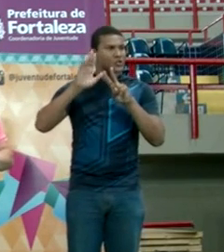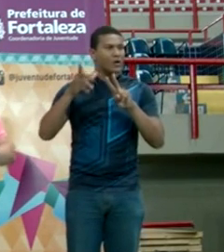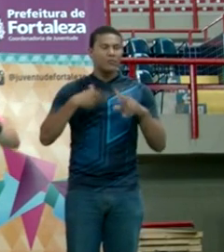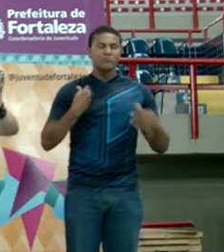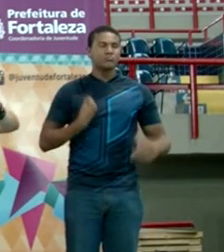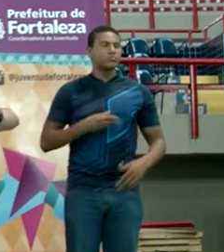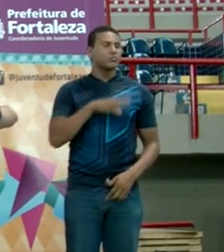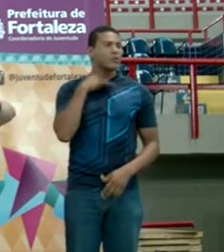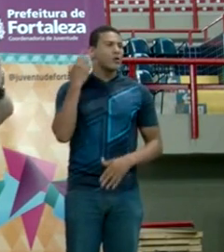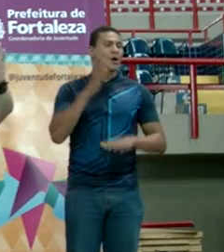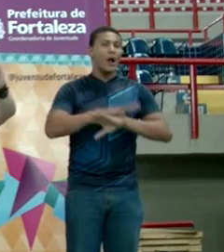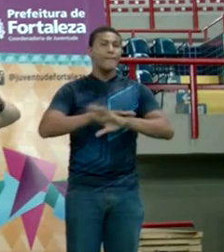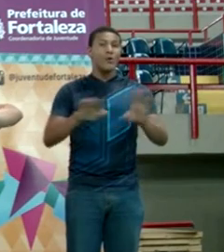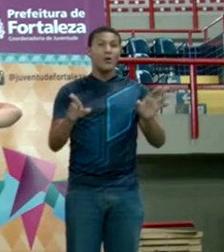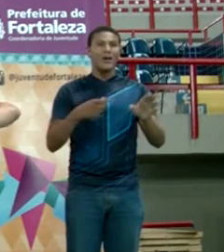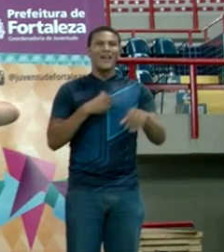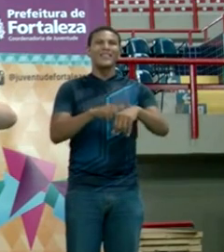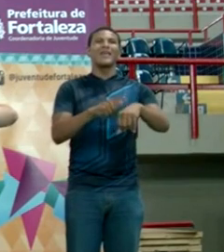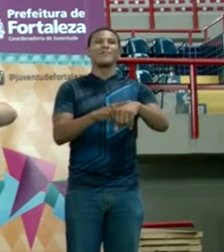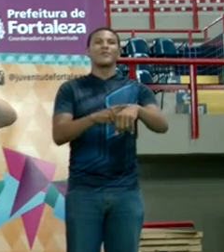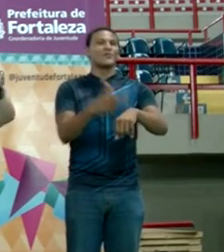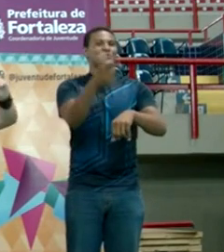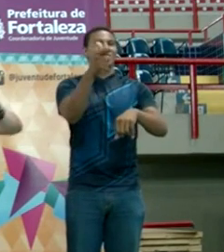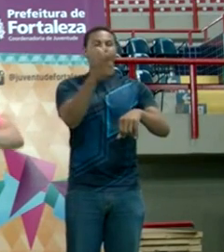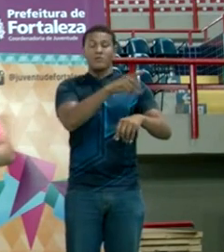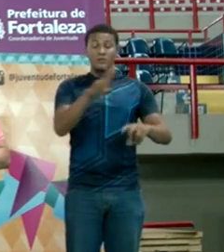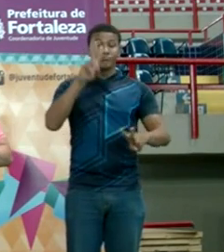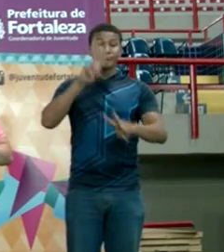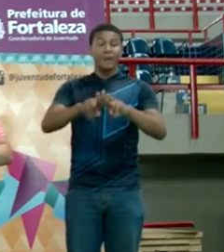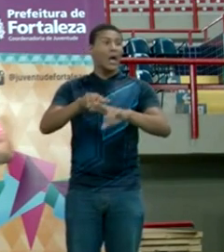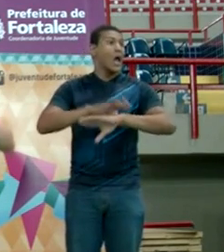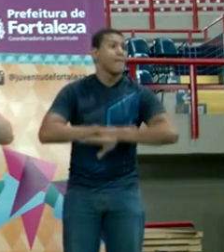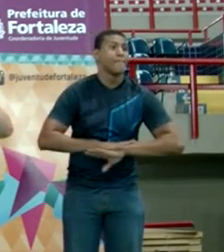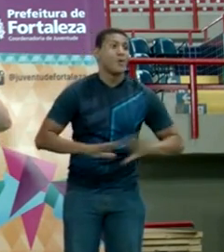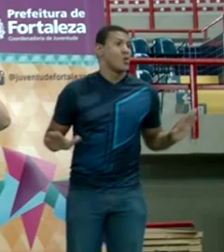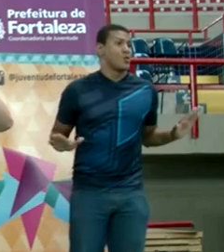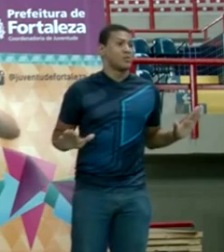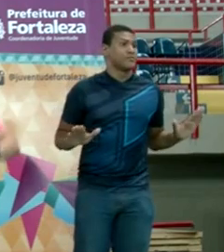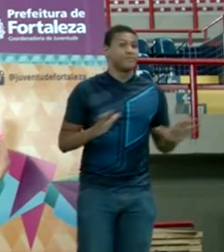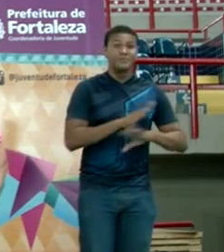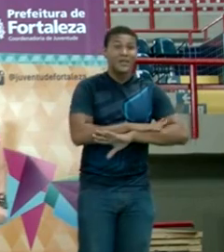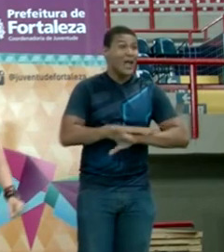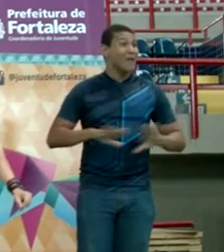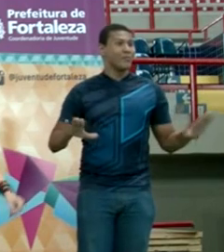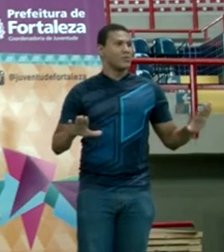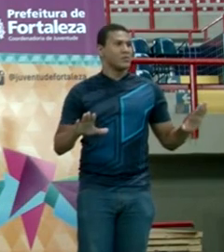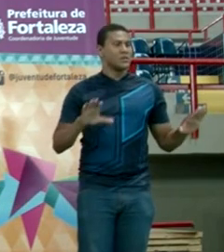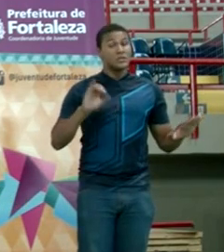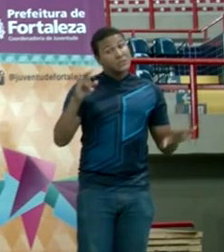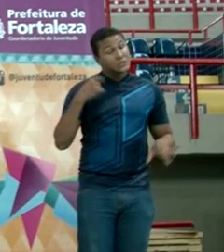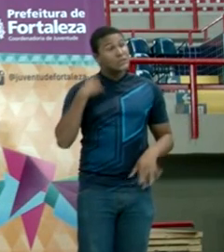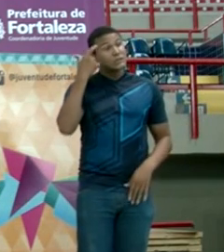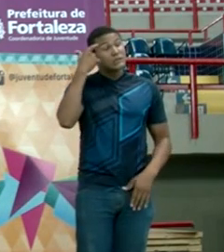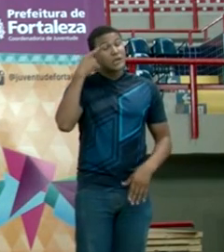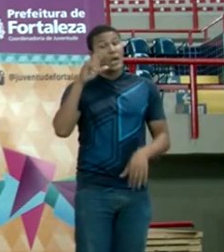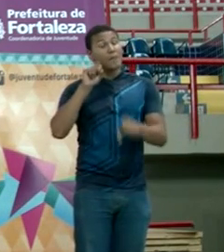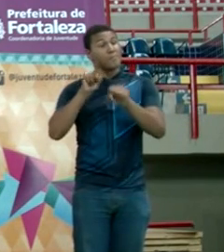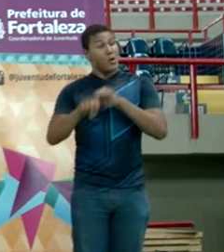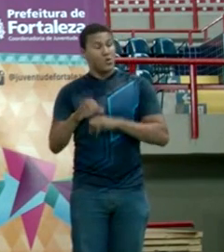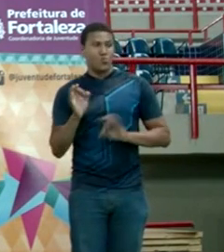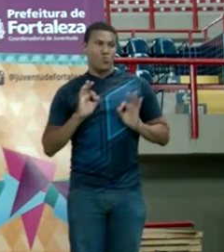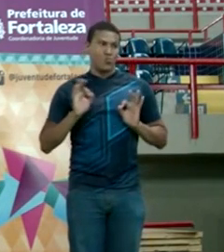nunca. Você vai preso, não é por tempo não, você fica preso. Isso se você não for condenado à